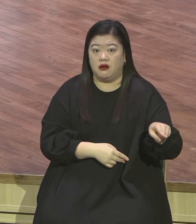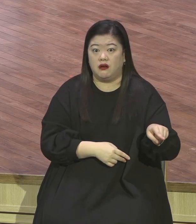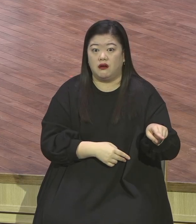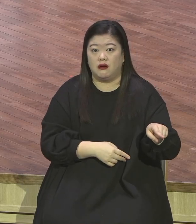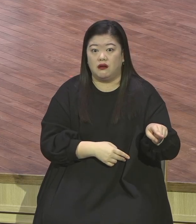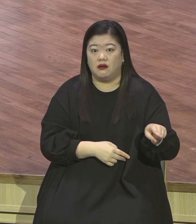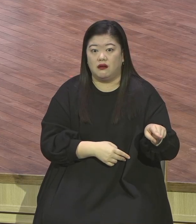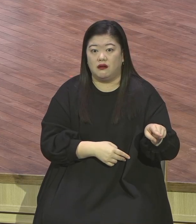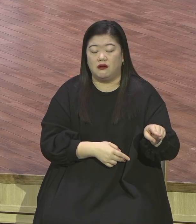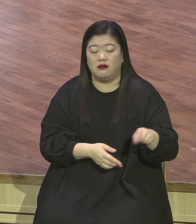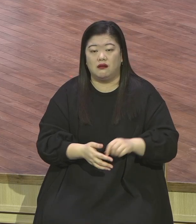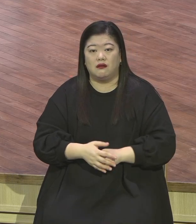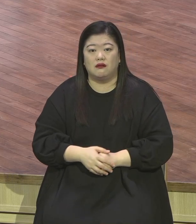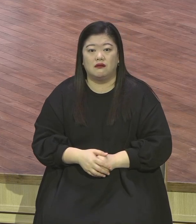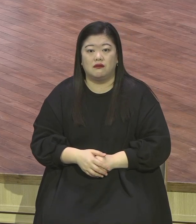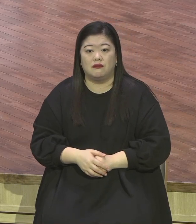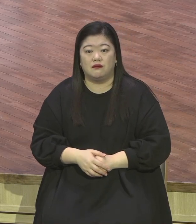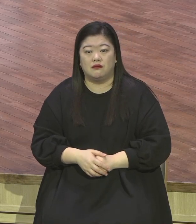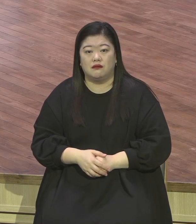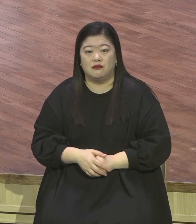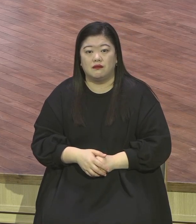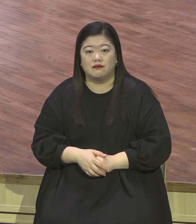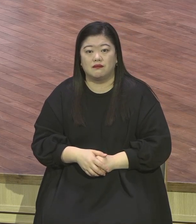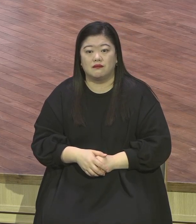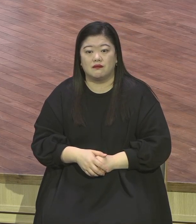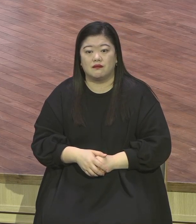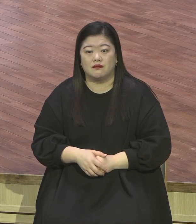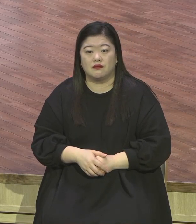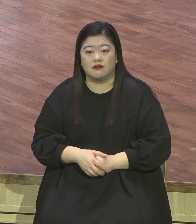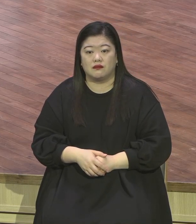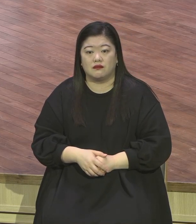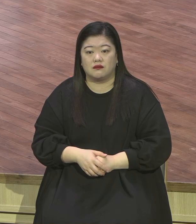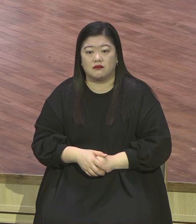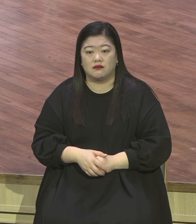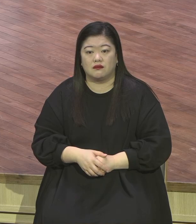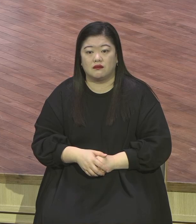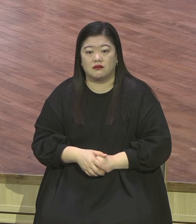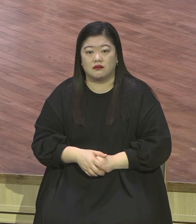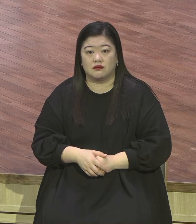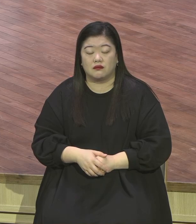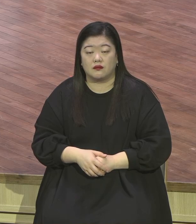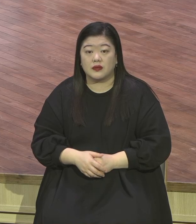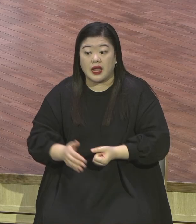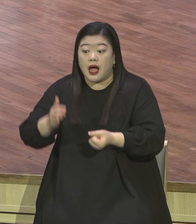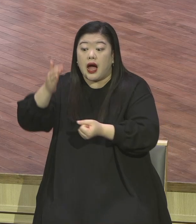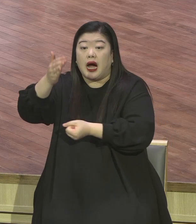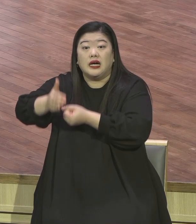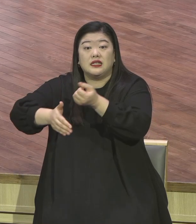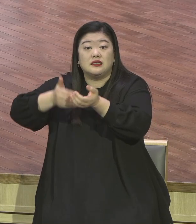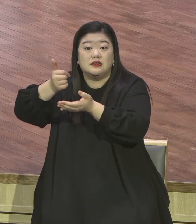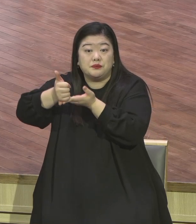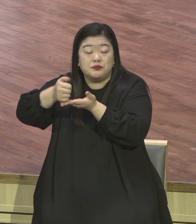전부 다 뭐요? 하나님이 주신 말씀의 어디와는 전혀 상관없이